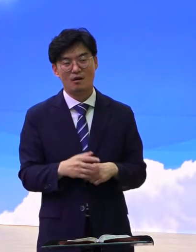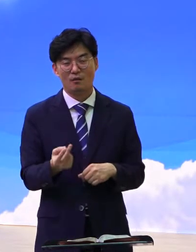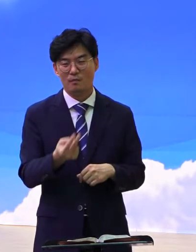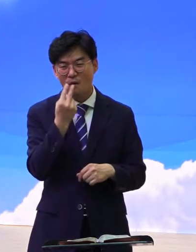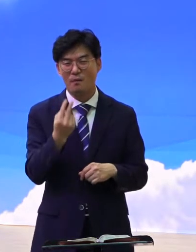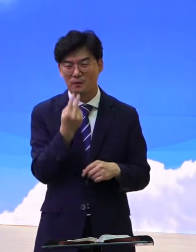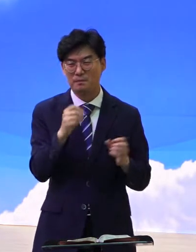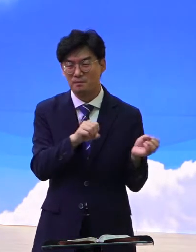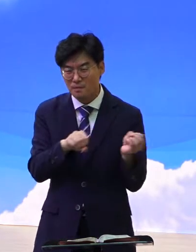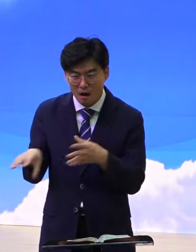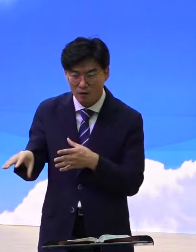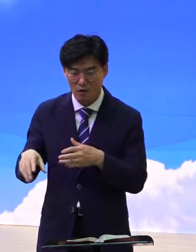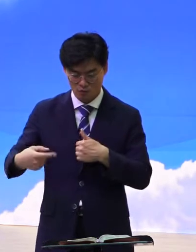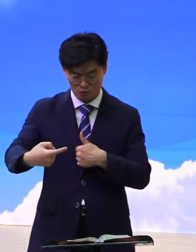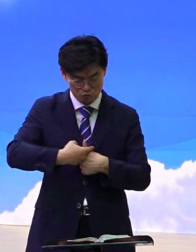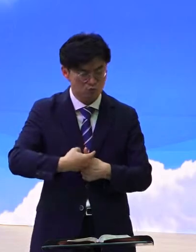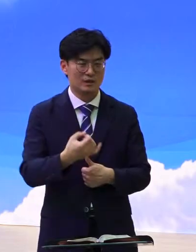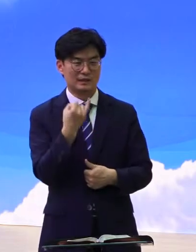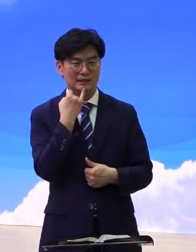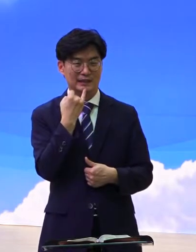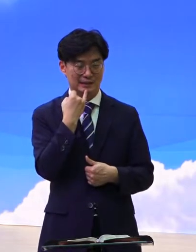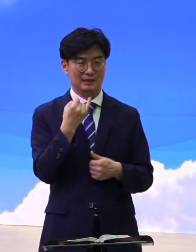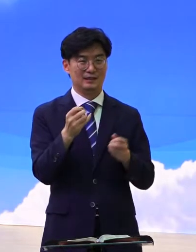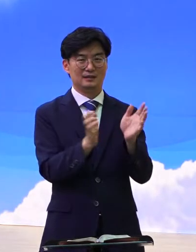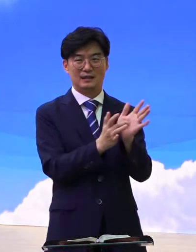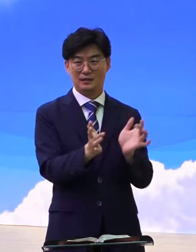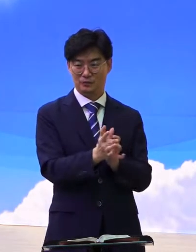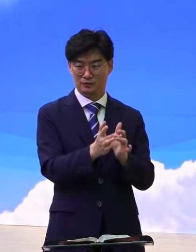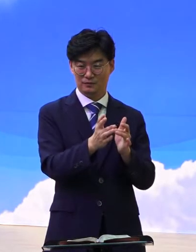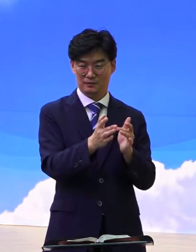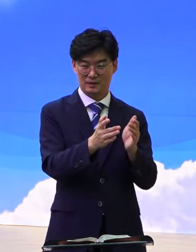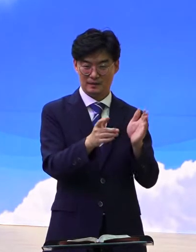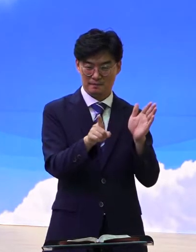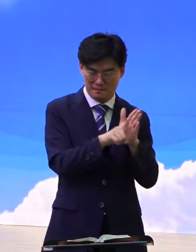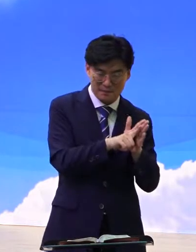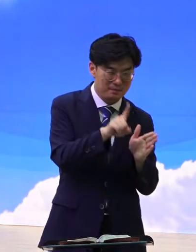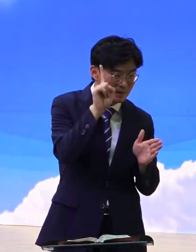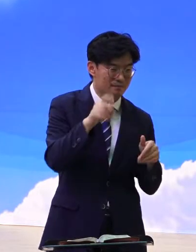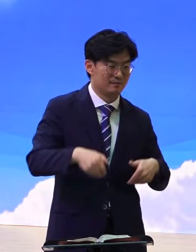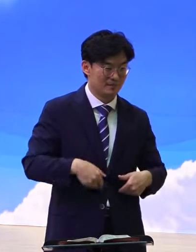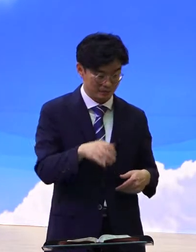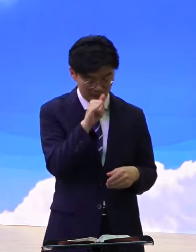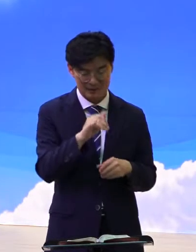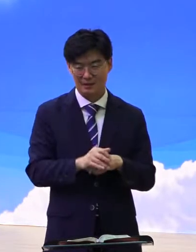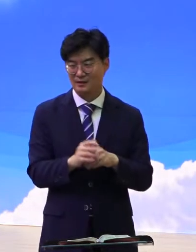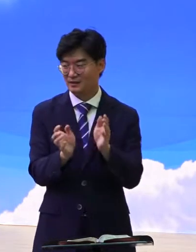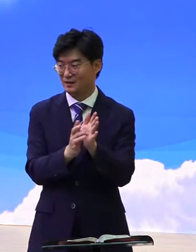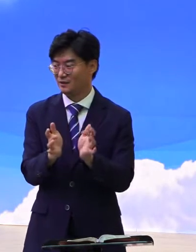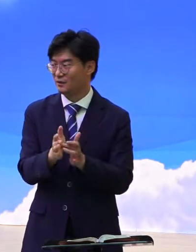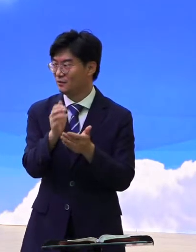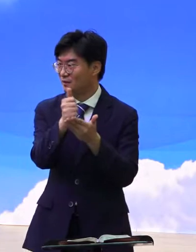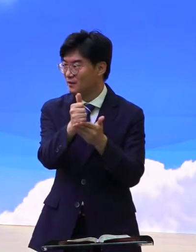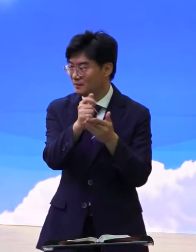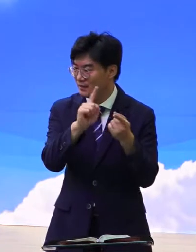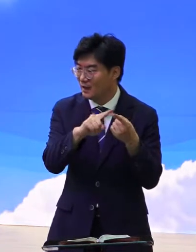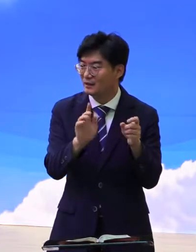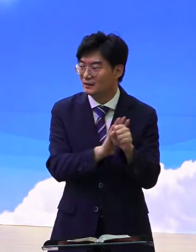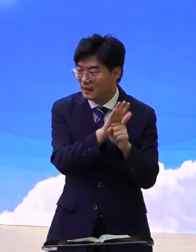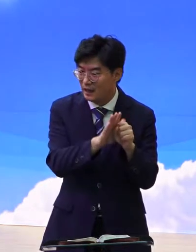목숨까지 내놓는 그런 예수님께 대한 사랑을 요구하십니다. 왜냐하면 예수님께서